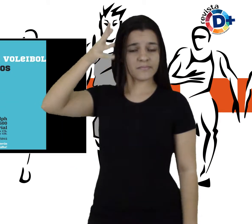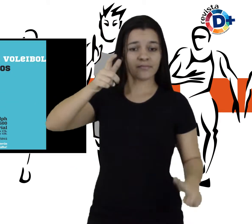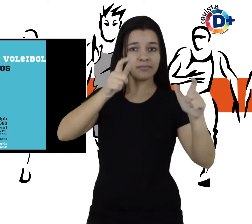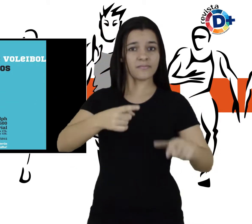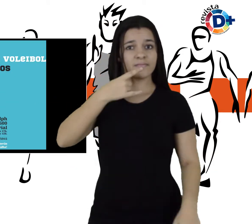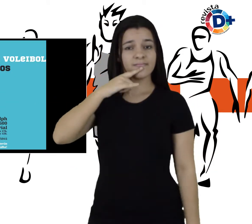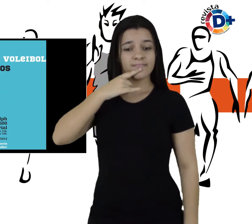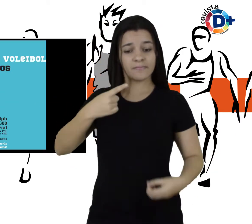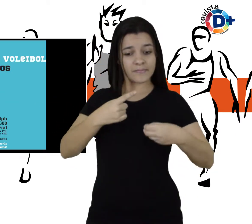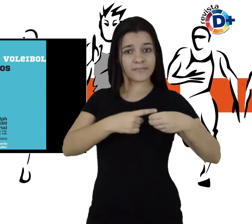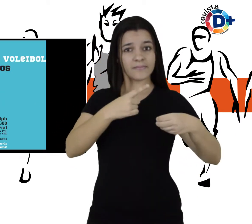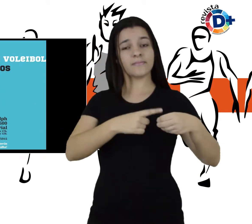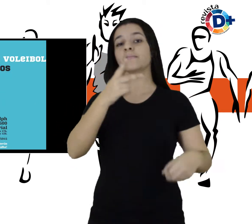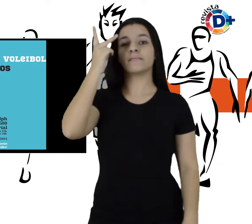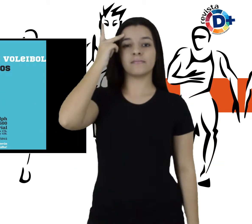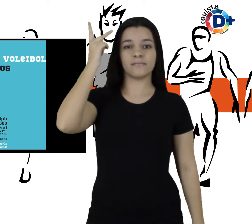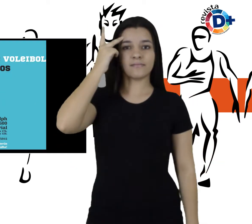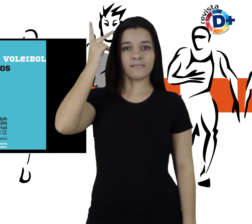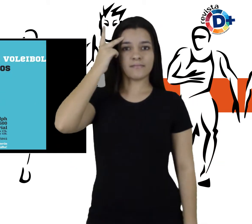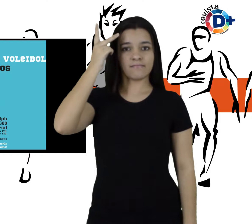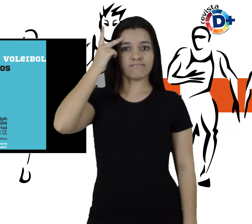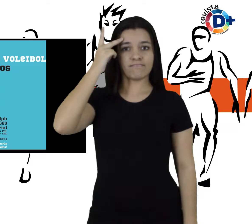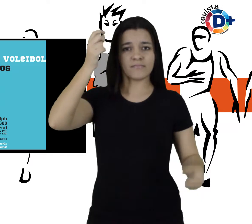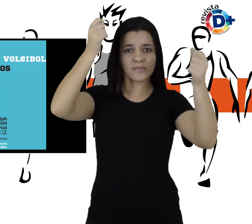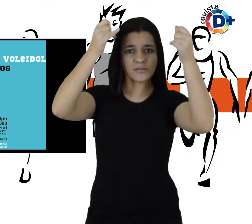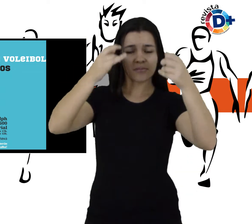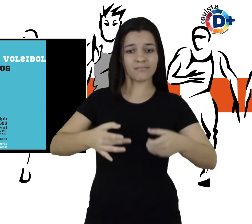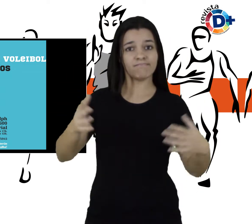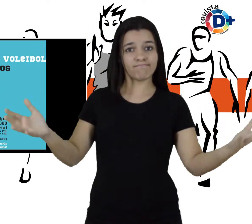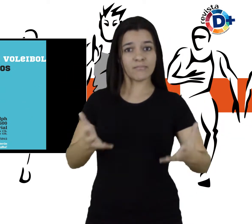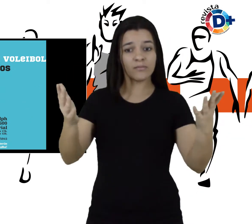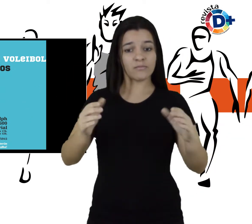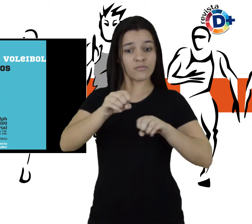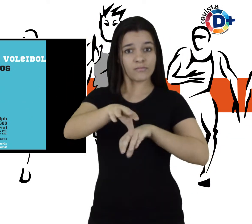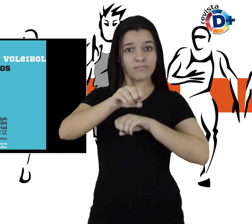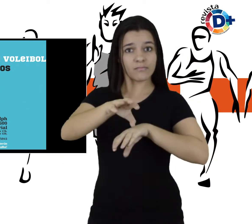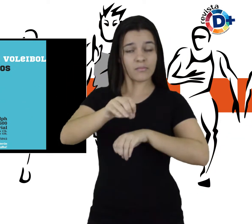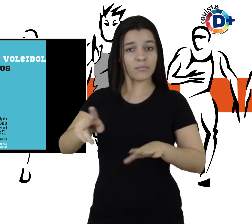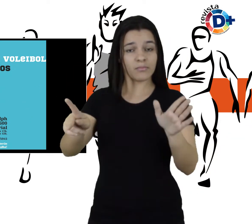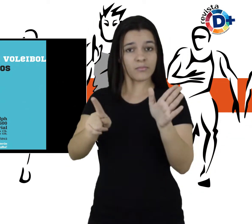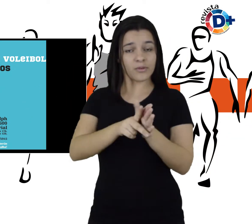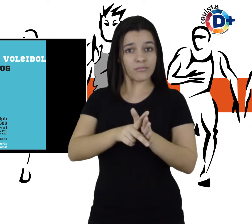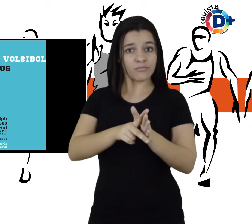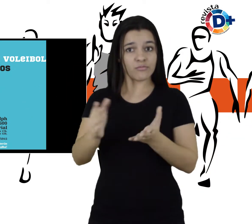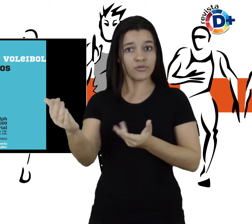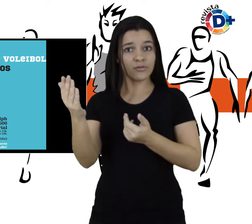interior paulista, a clínica para estímulo ao esporte para jovens surdos e